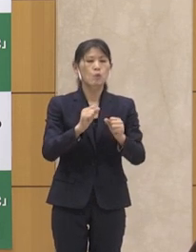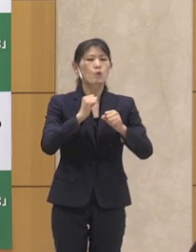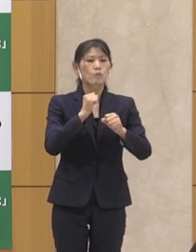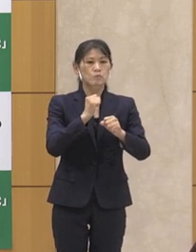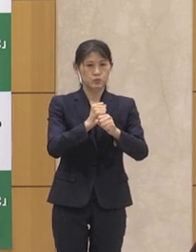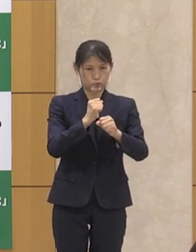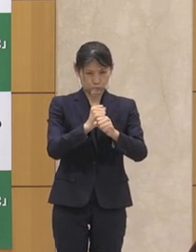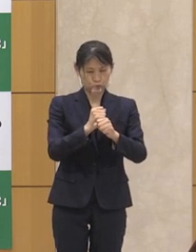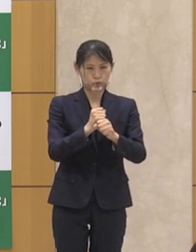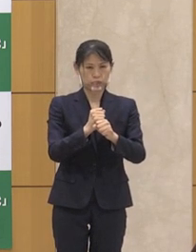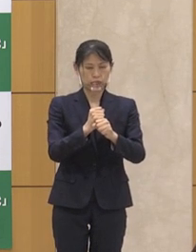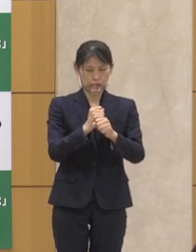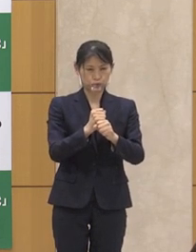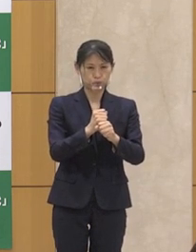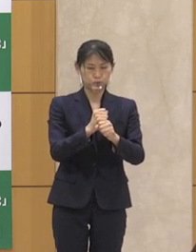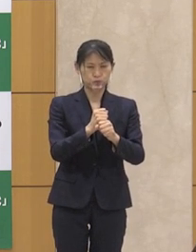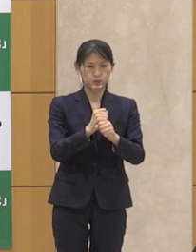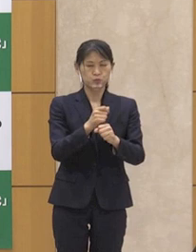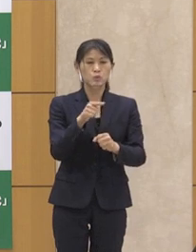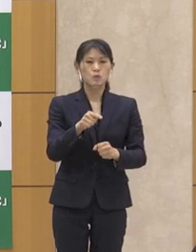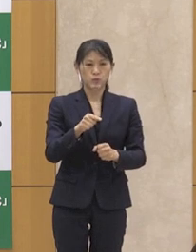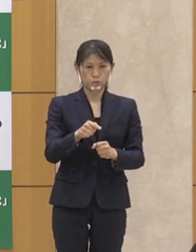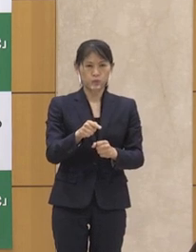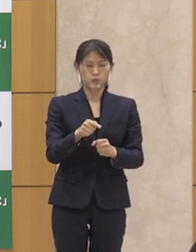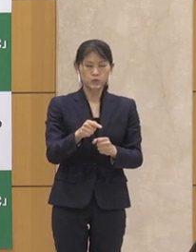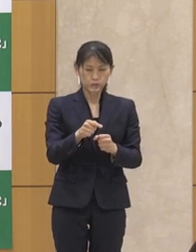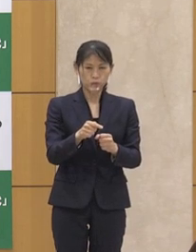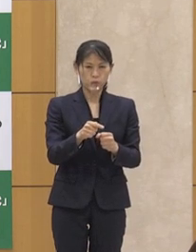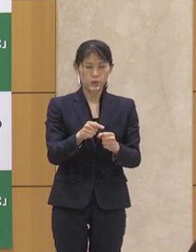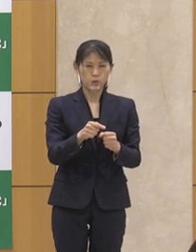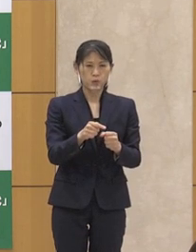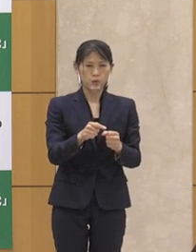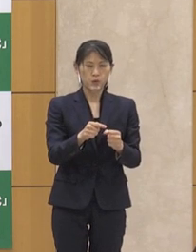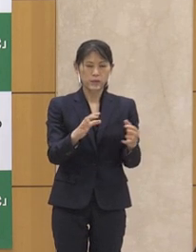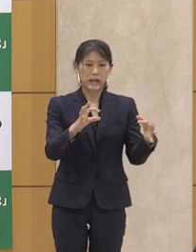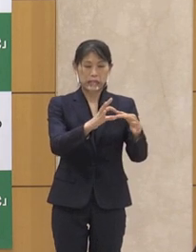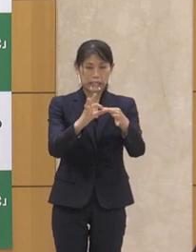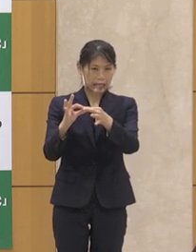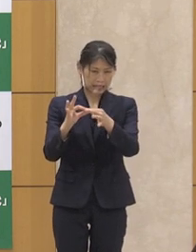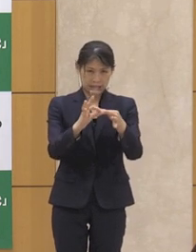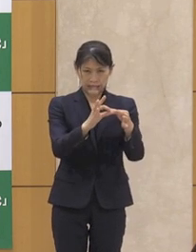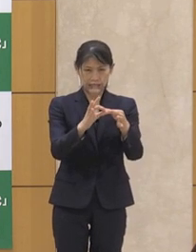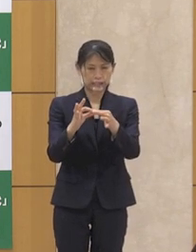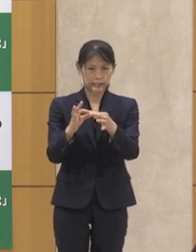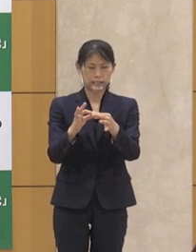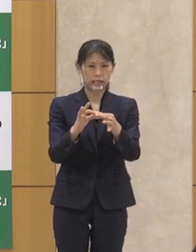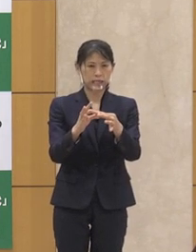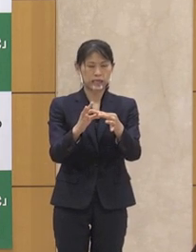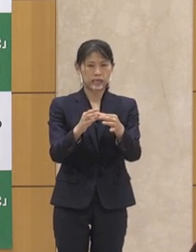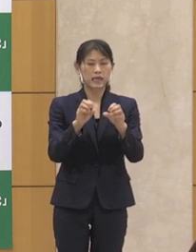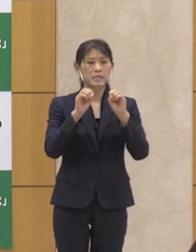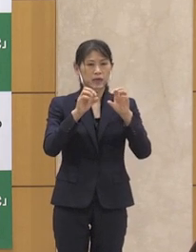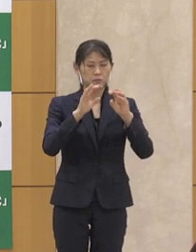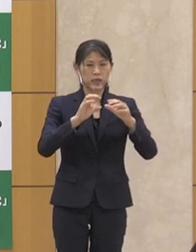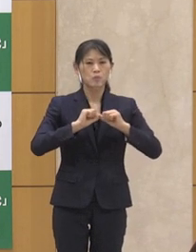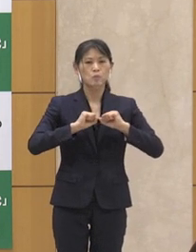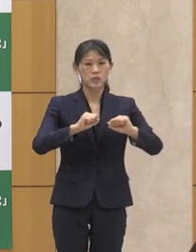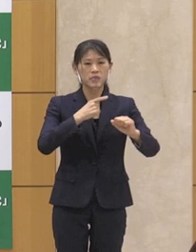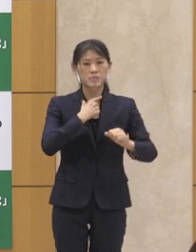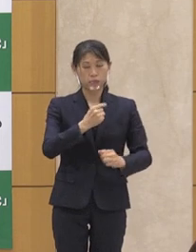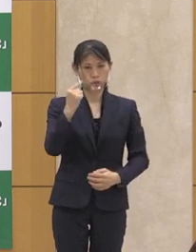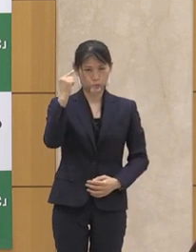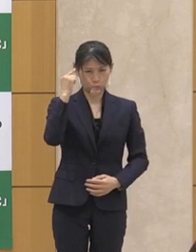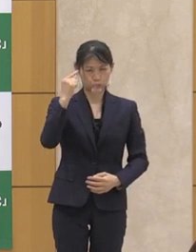通じてもですね、キャンペーンを続けていきたいと思っております。 ありがとうございます